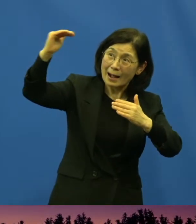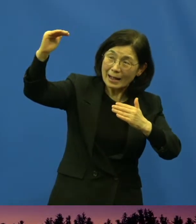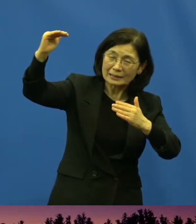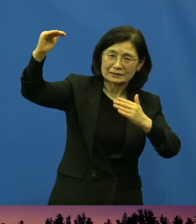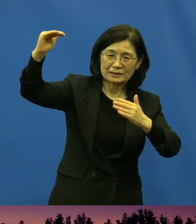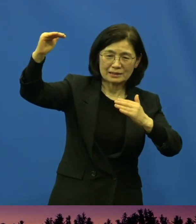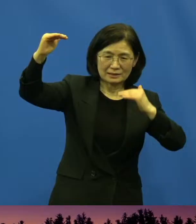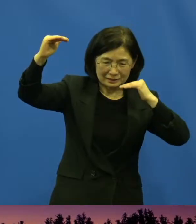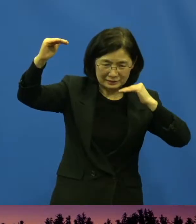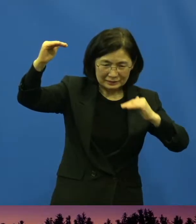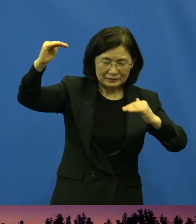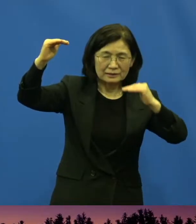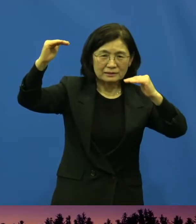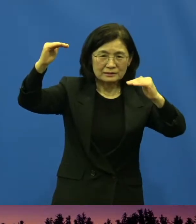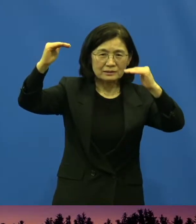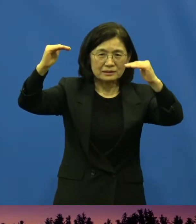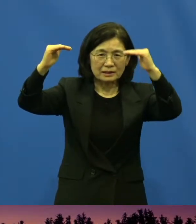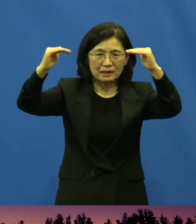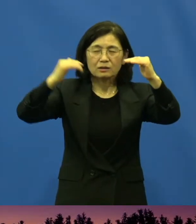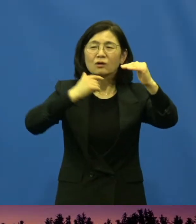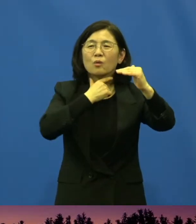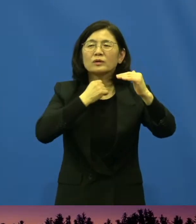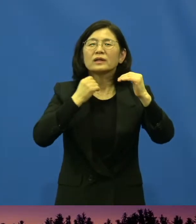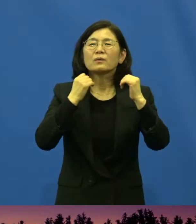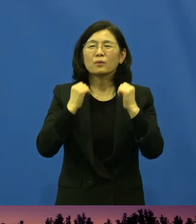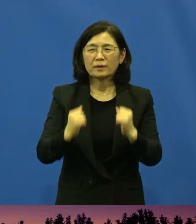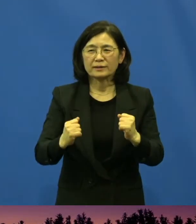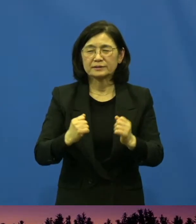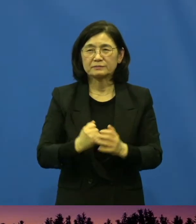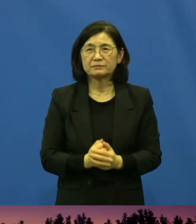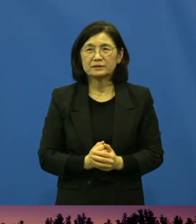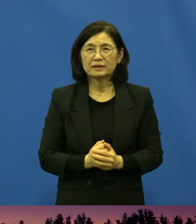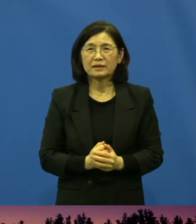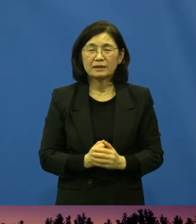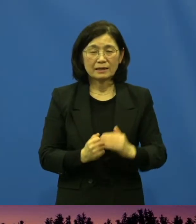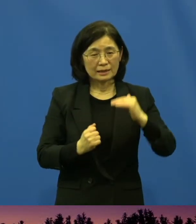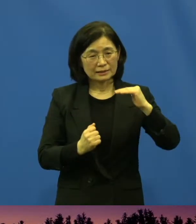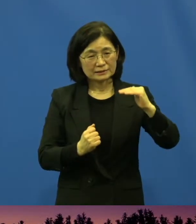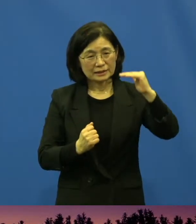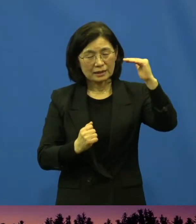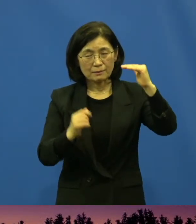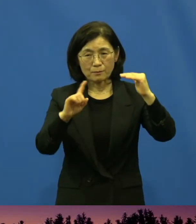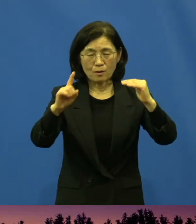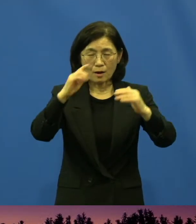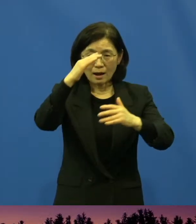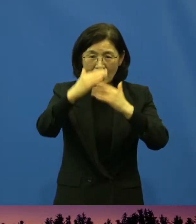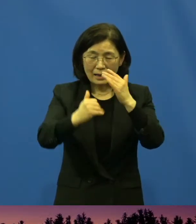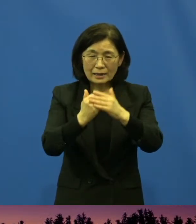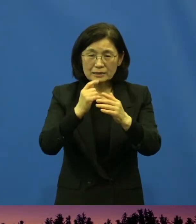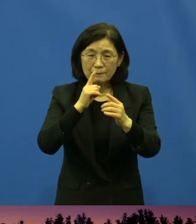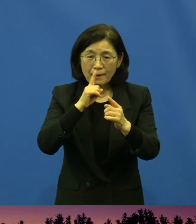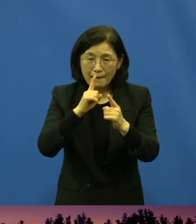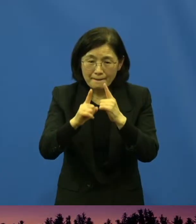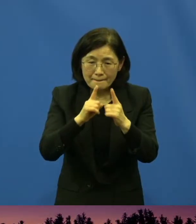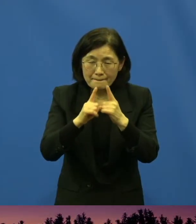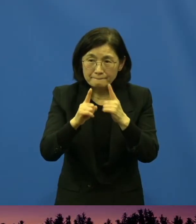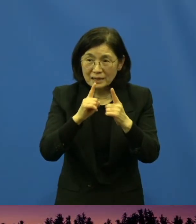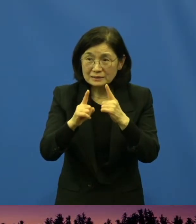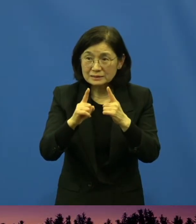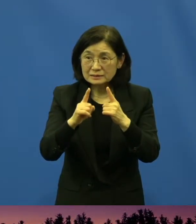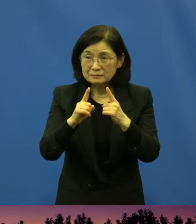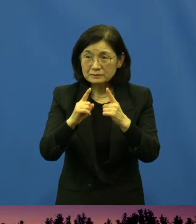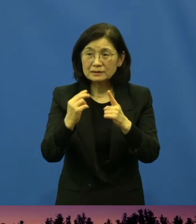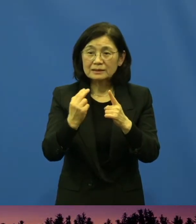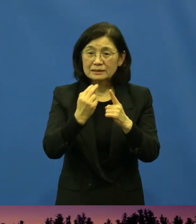자라간다는 건 놀라운 것입니다. 여러분, 우리 안에 하나님의 말씀이 생명으로 들어오면 그 말씀이 생명이기 때문에 우리 안에 들어오면 그